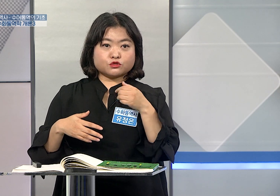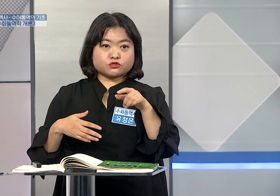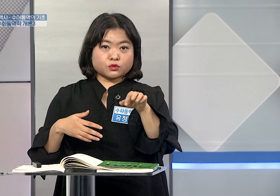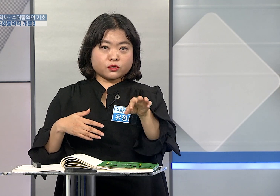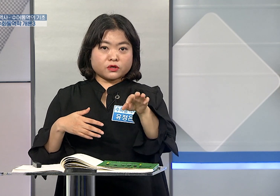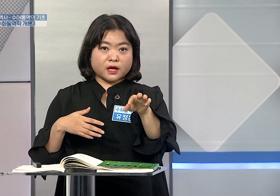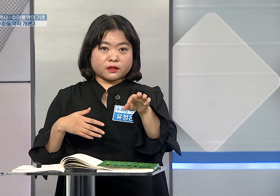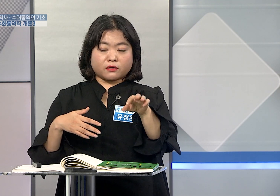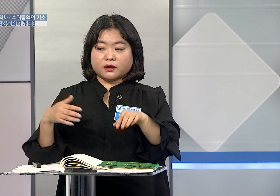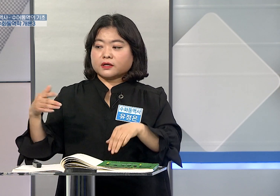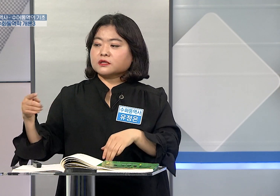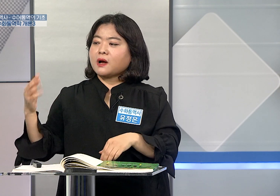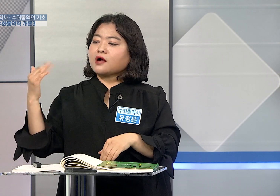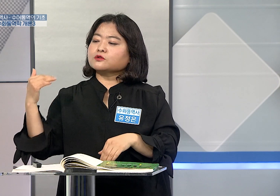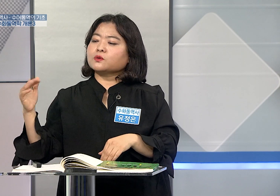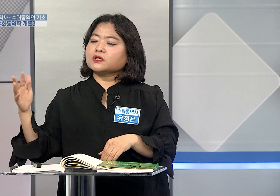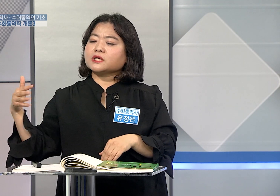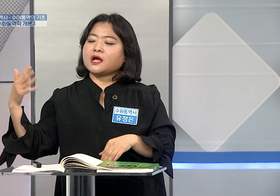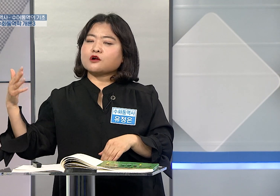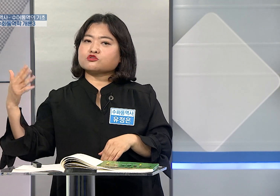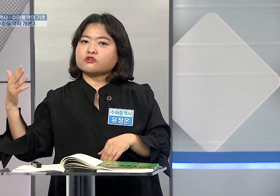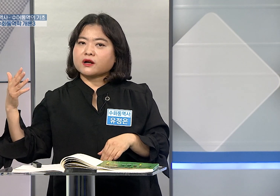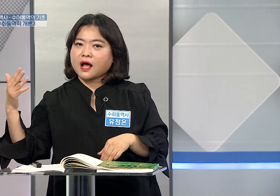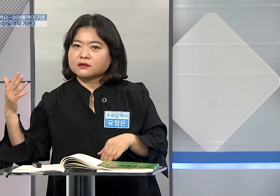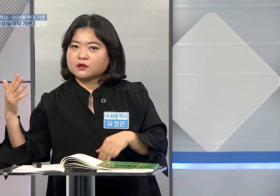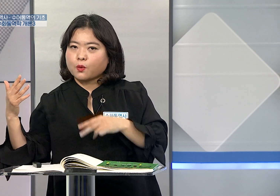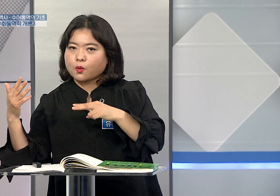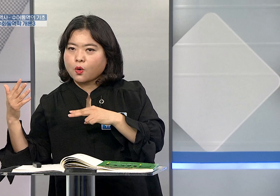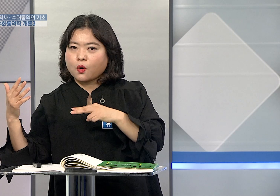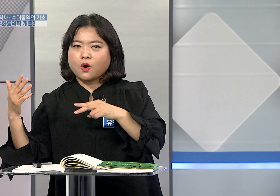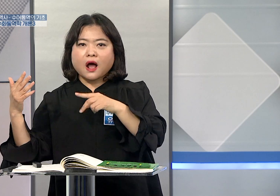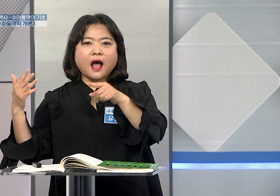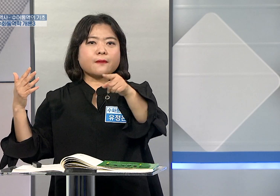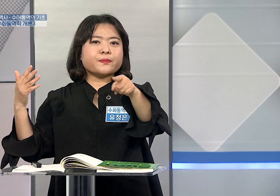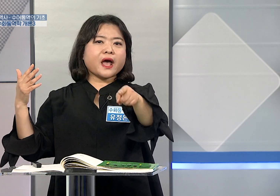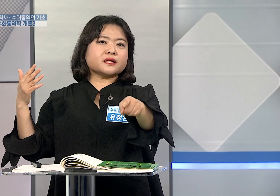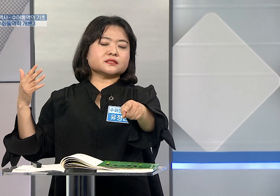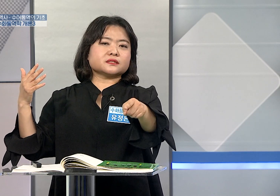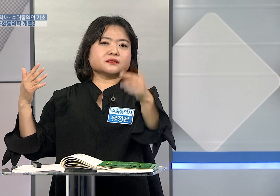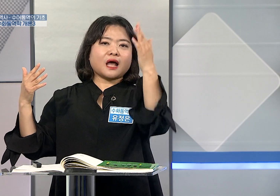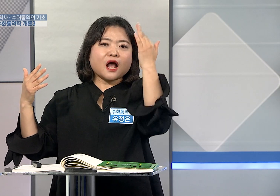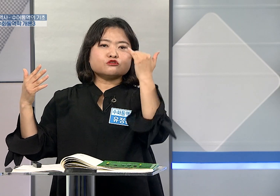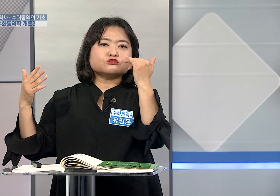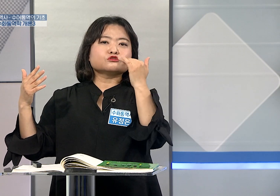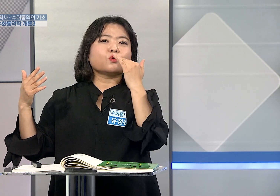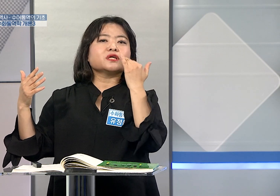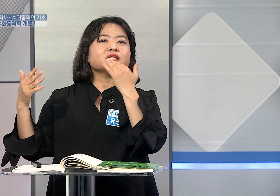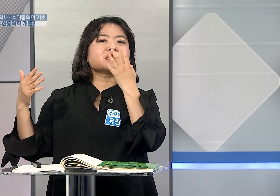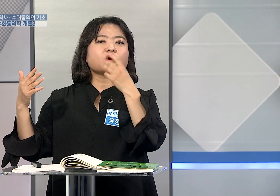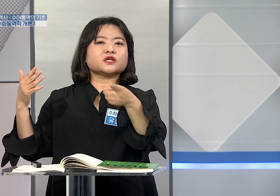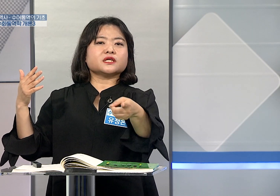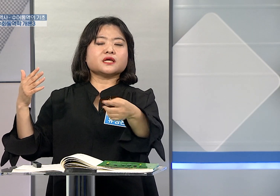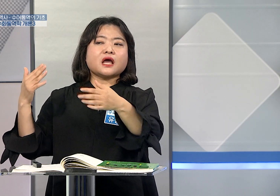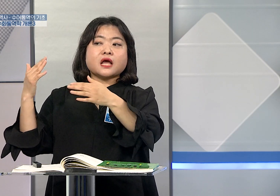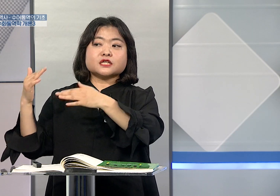수화 통역을 해야 돼요. 그러면 한국 농인이 한국 수화를 하는 걸 보고 앞에 앉은 한국 농인이나 청인이 이